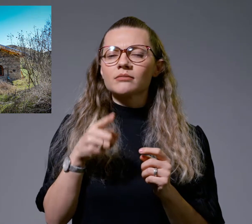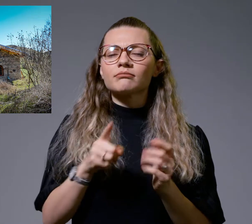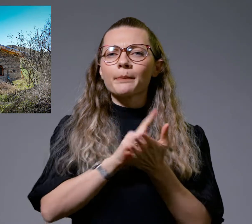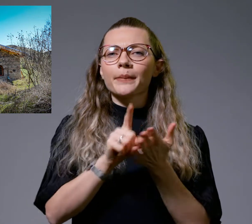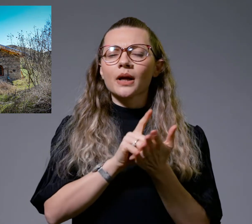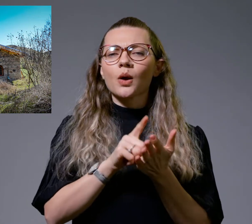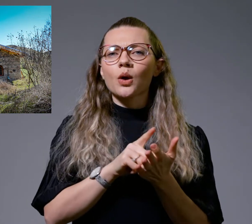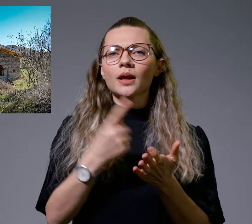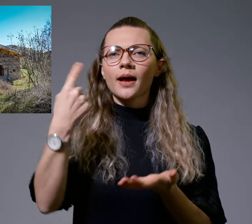од